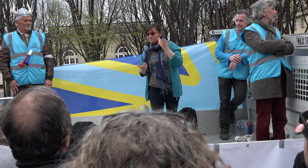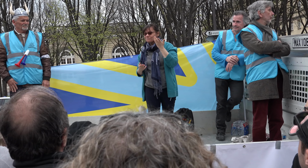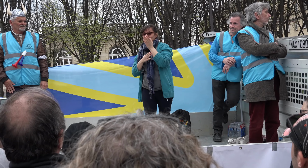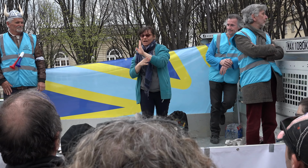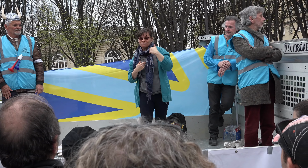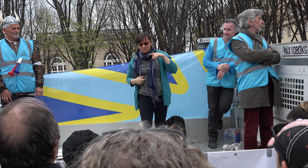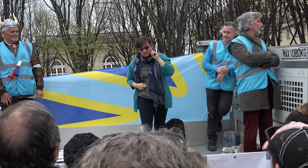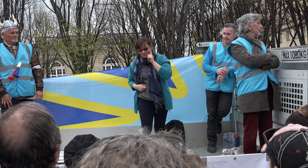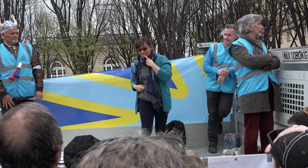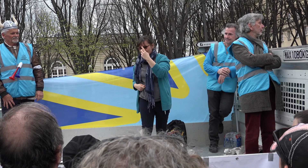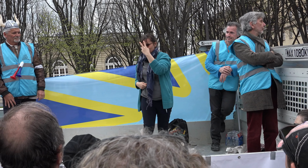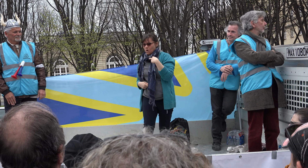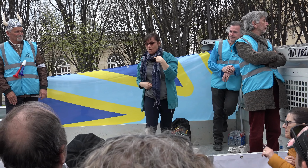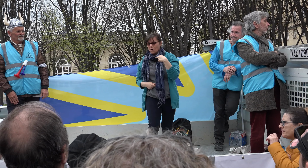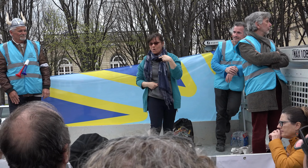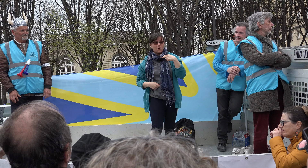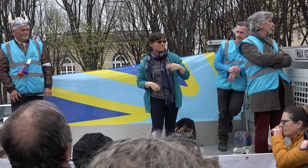Bonjour à tous, je me présente, je suis sourde aveugle.